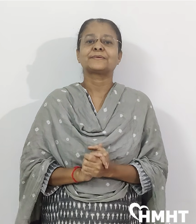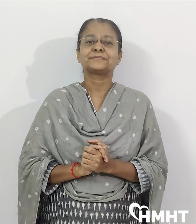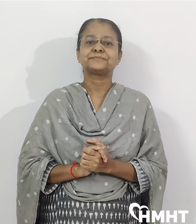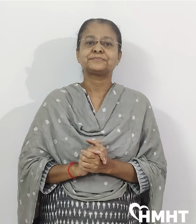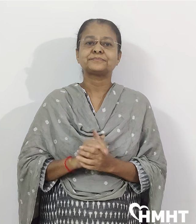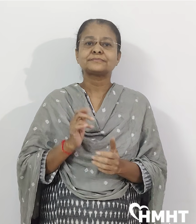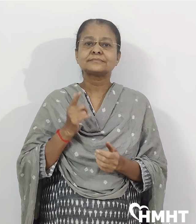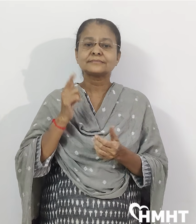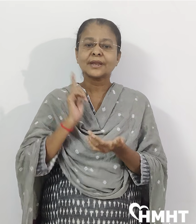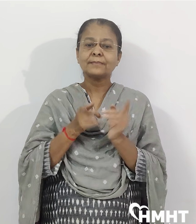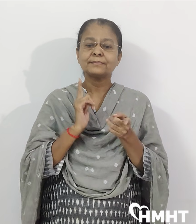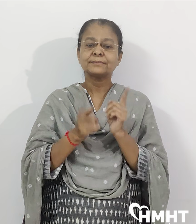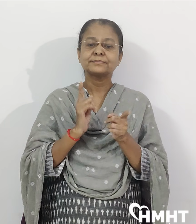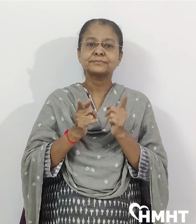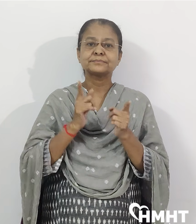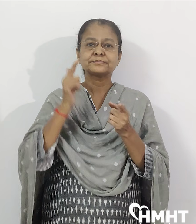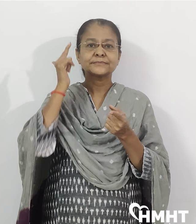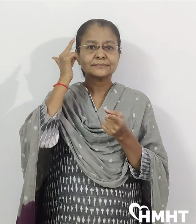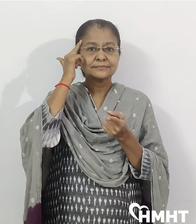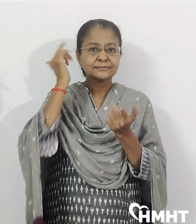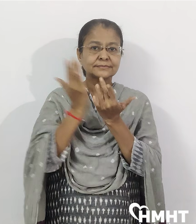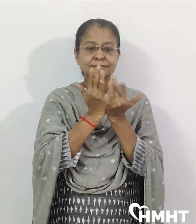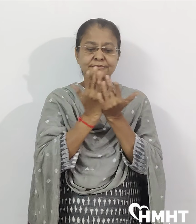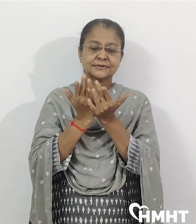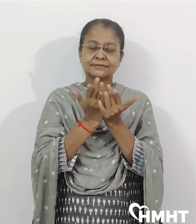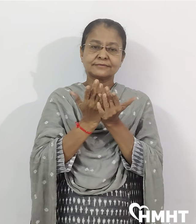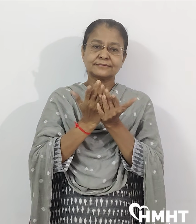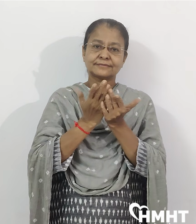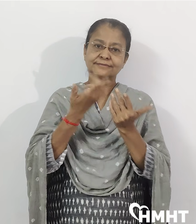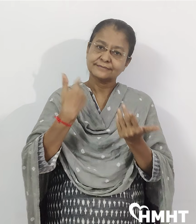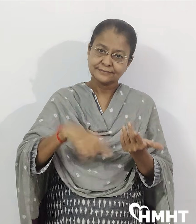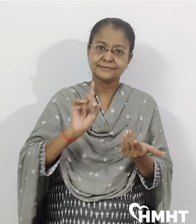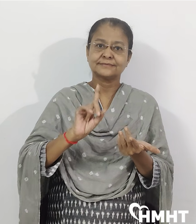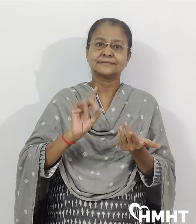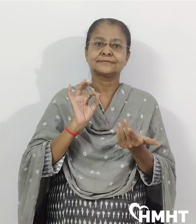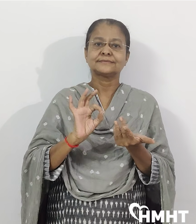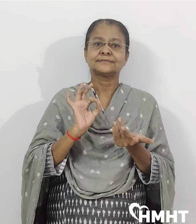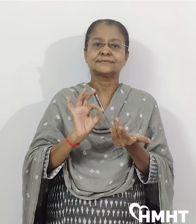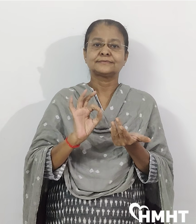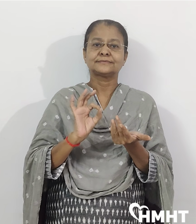બધાને આધારે આપણું રિઝલ્ટ સારું લાવીએ, મહેનત કરો, થોડું આપણું સરસ ભણીએ,